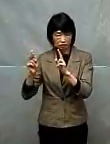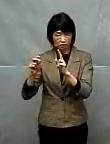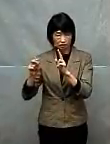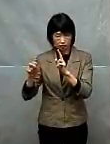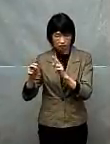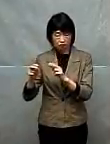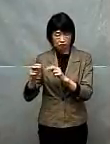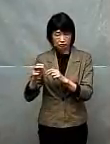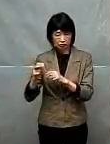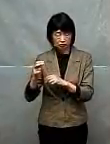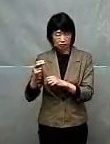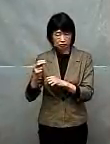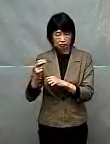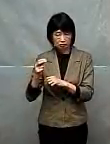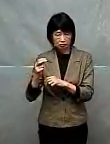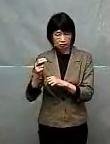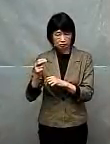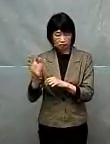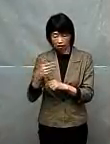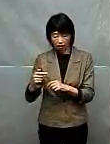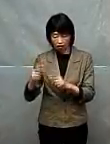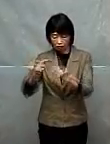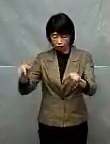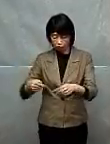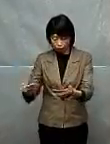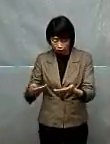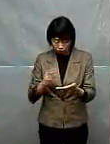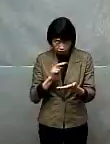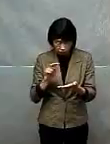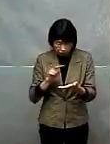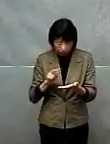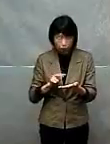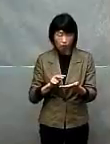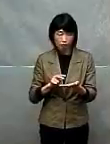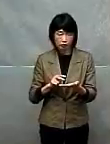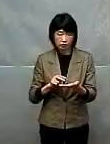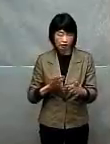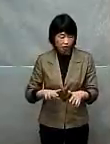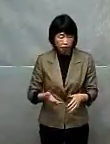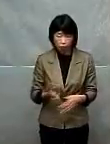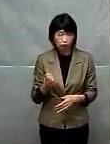ちらっと私も見せてもらったんですけれども、ちょっと今手元にないんですね。